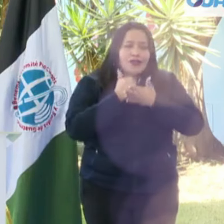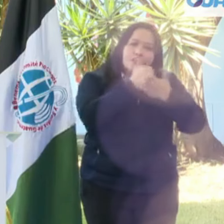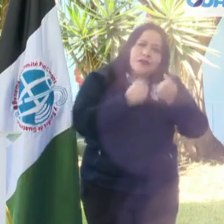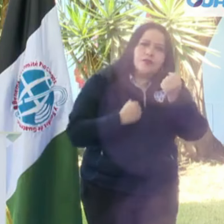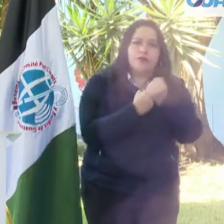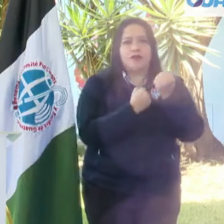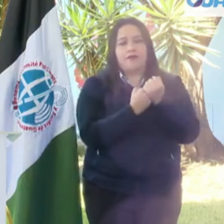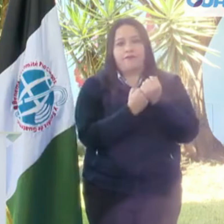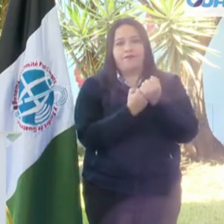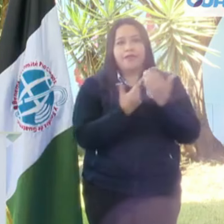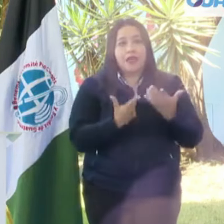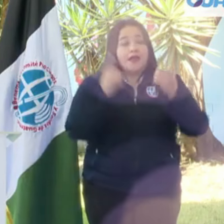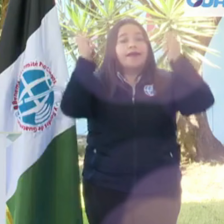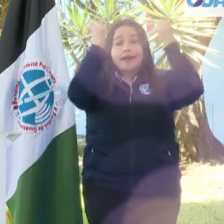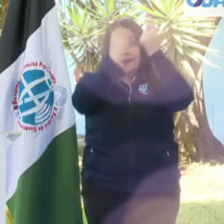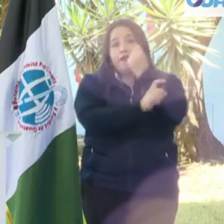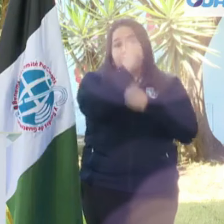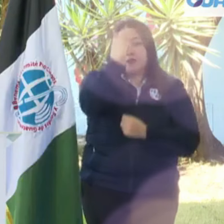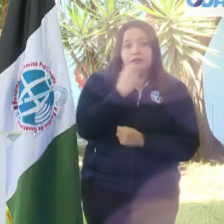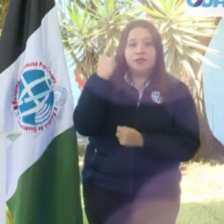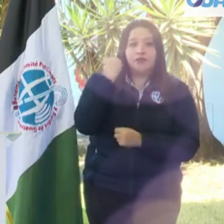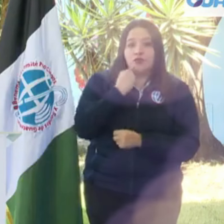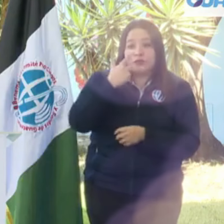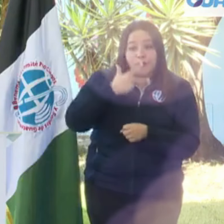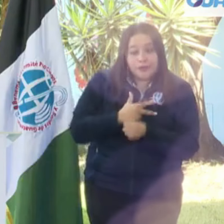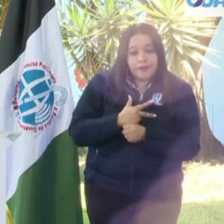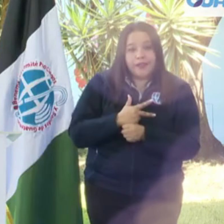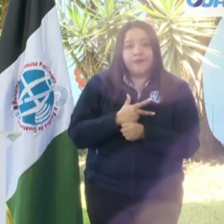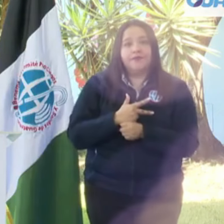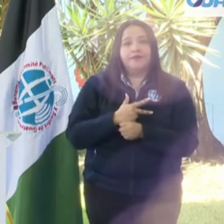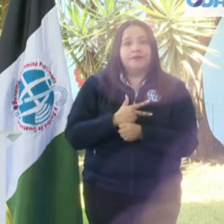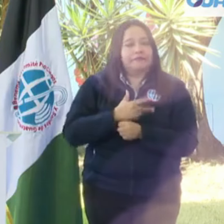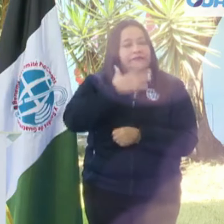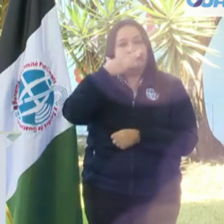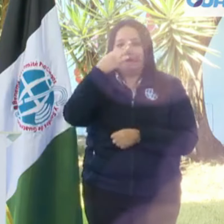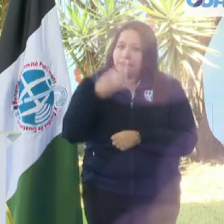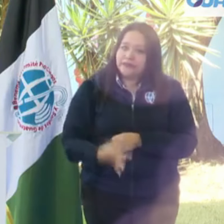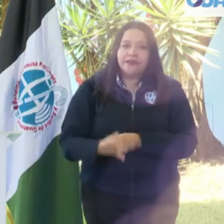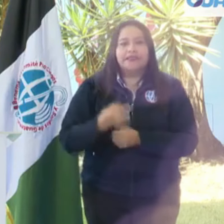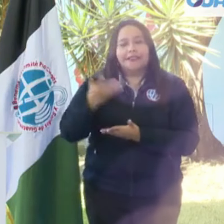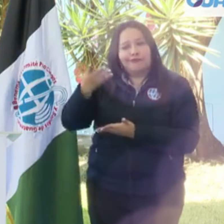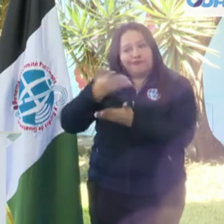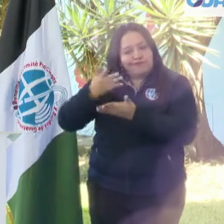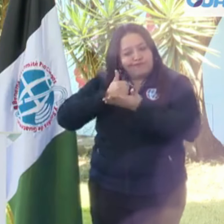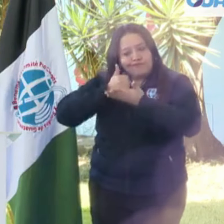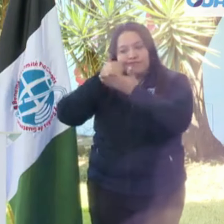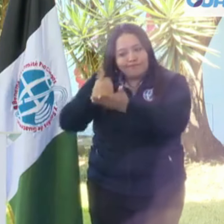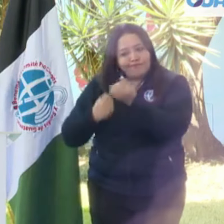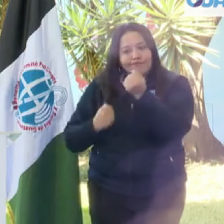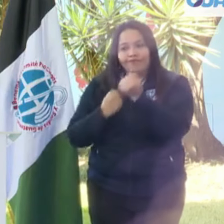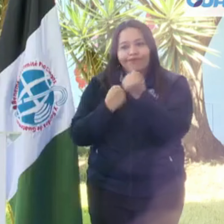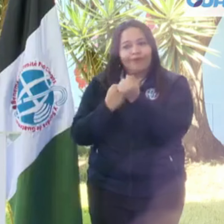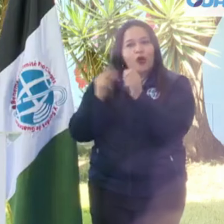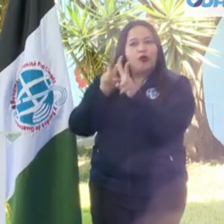y el Benemérito Comité Pro Ciegos y Sordos de Guatemala está siendo solidario con un tema